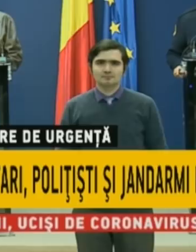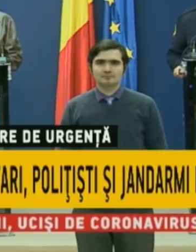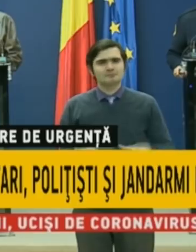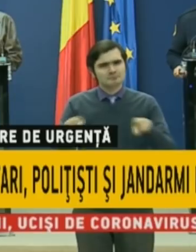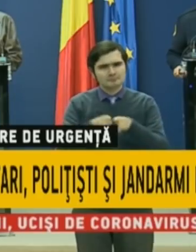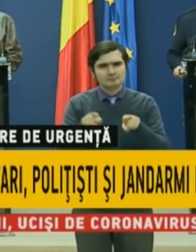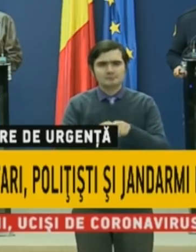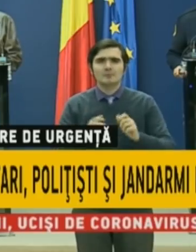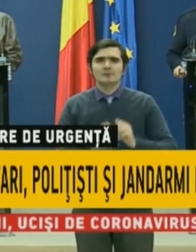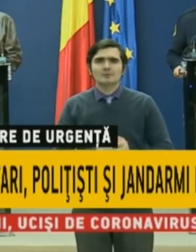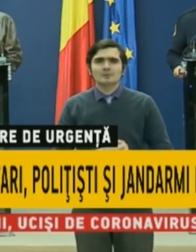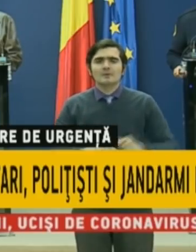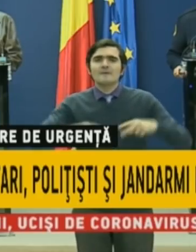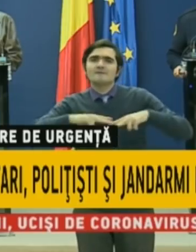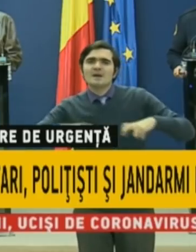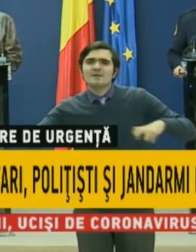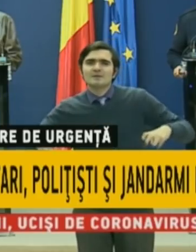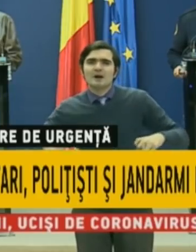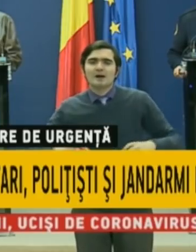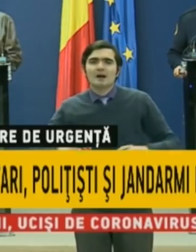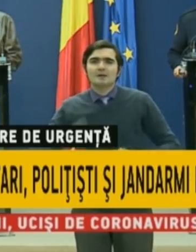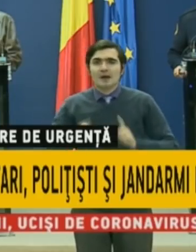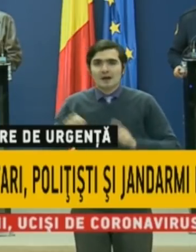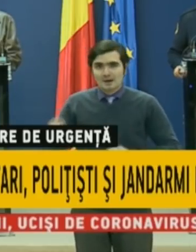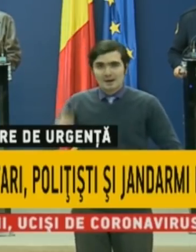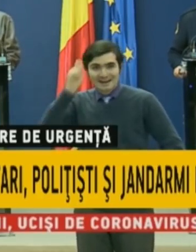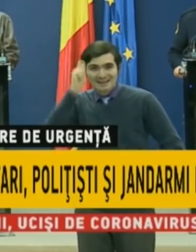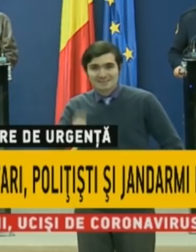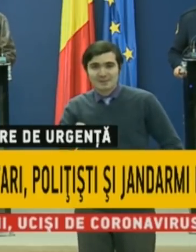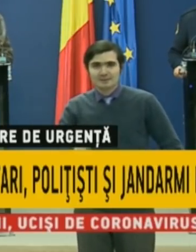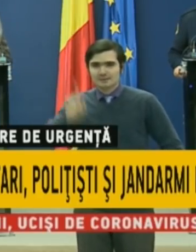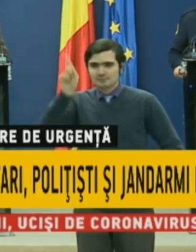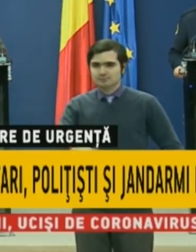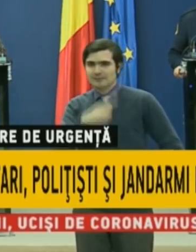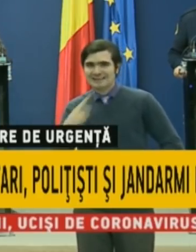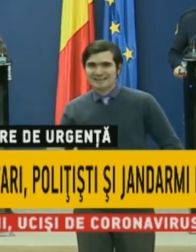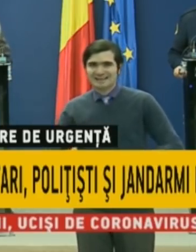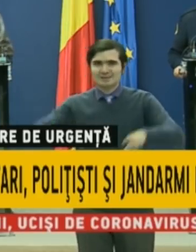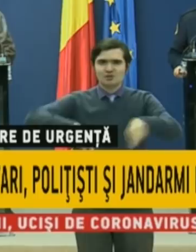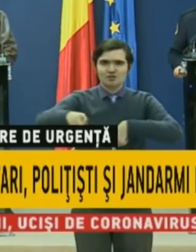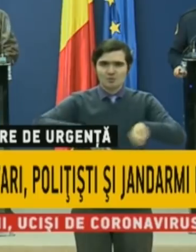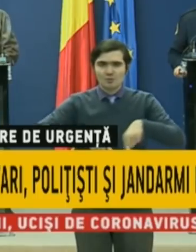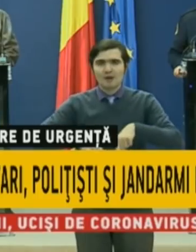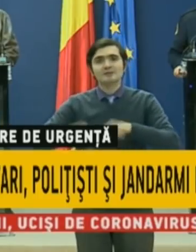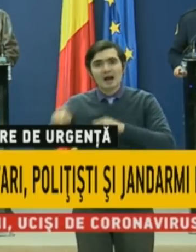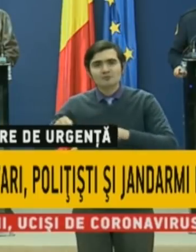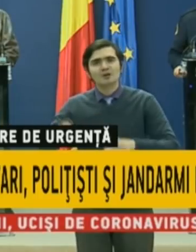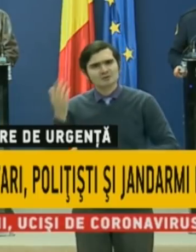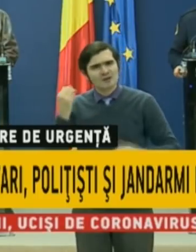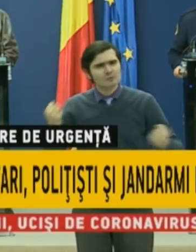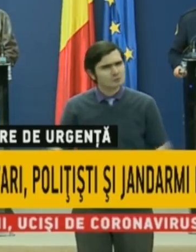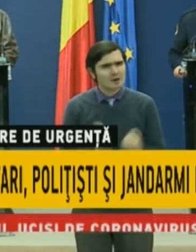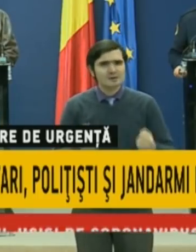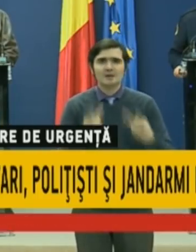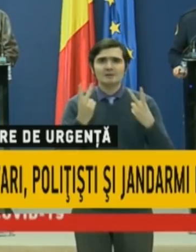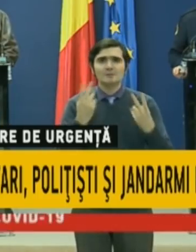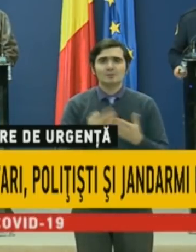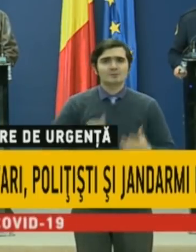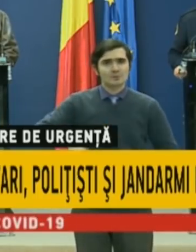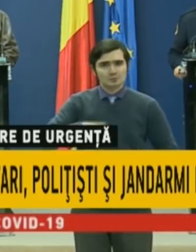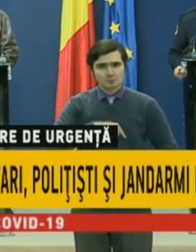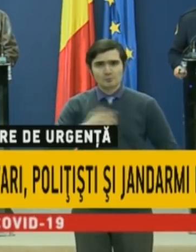De asemenea, verificarea respectării restricțiilor de circulație a reprezentat o activitate importantă pentru noi